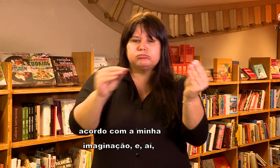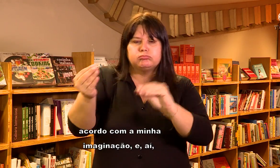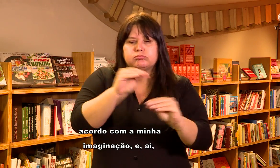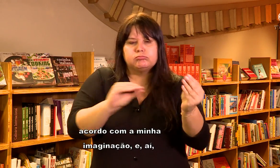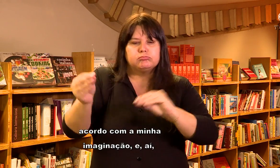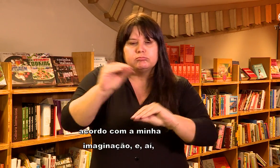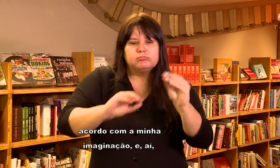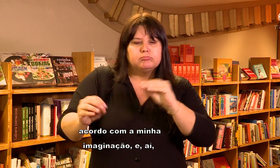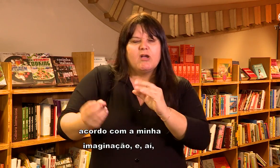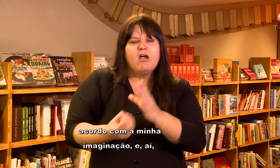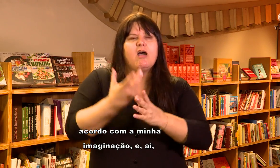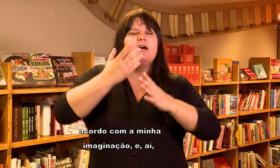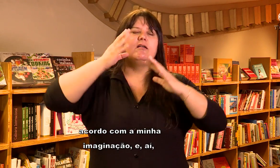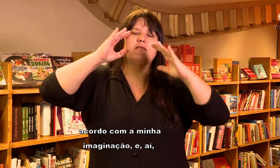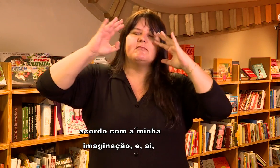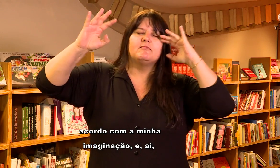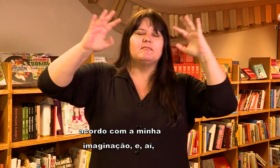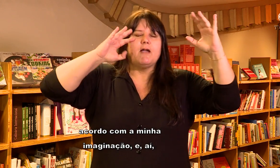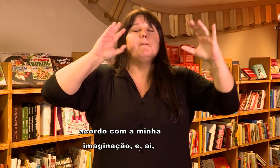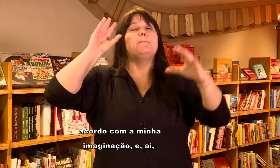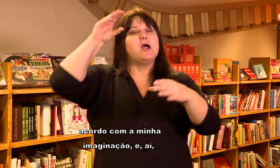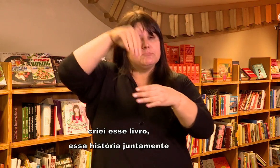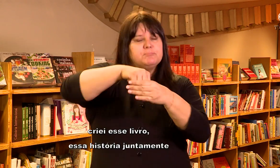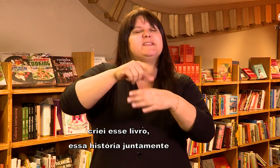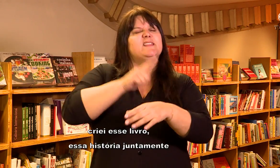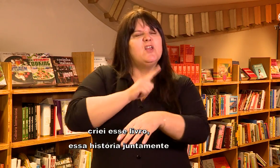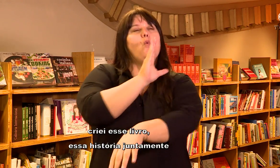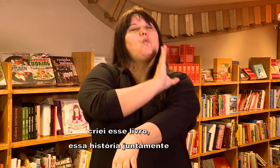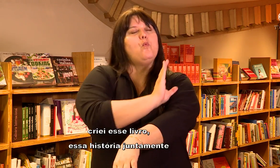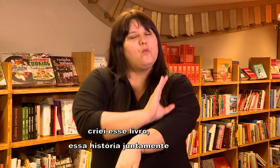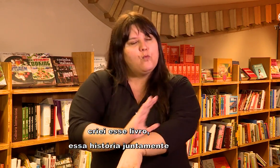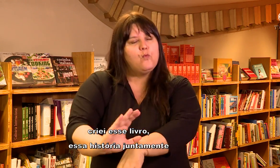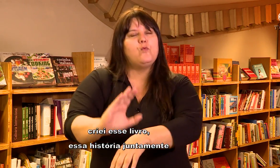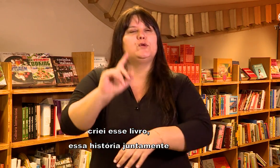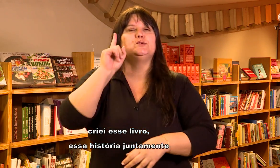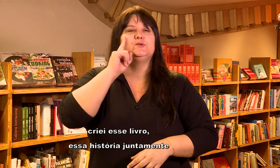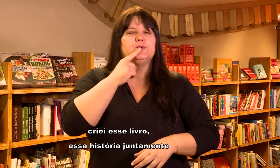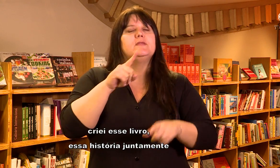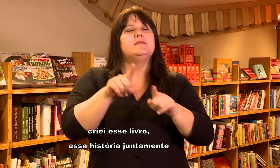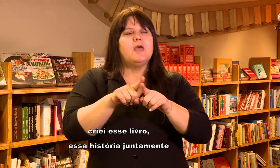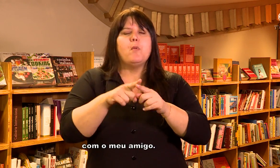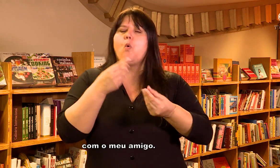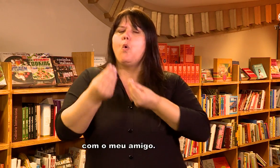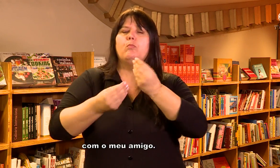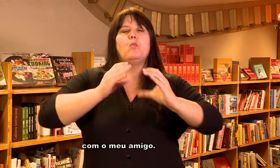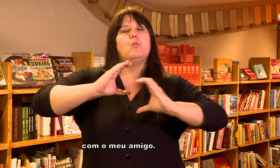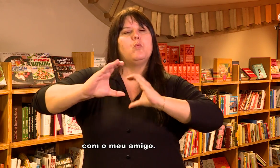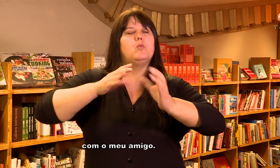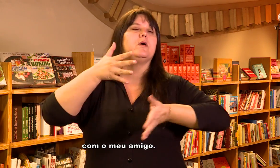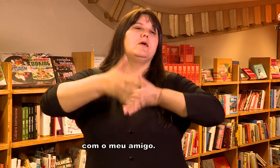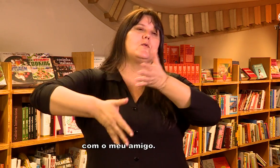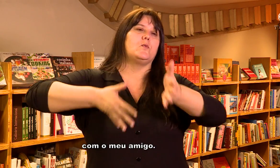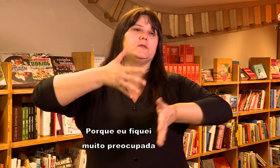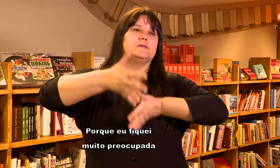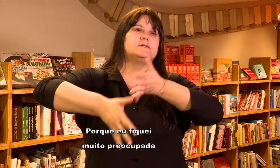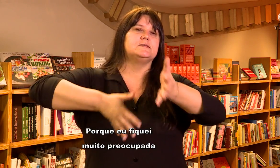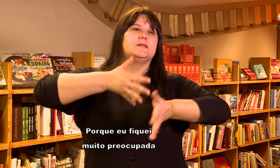acordo com a minha imaginação. E aí criei esse livro, essa história juntamente com meu amigo. Porque eu fiquei